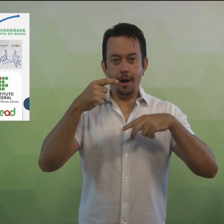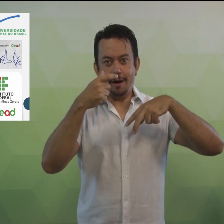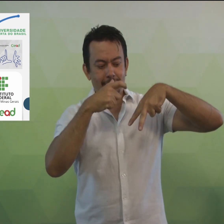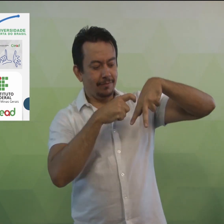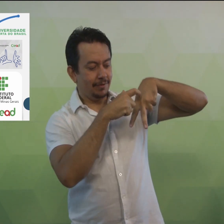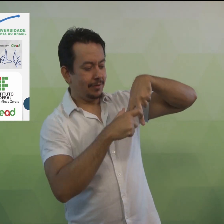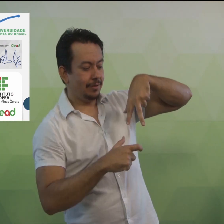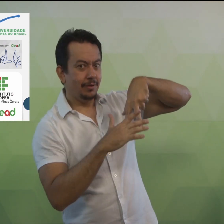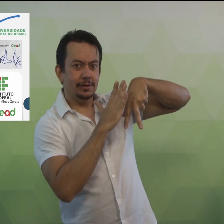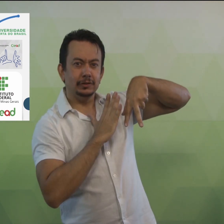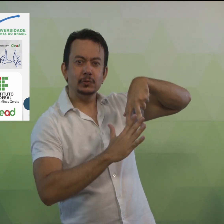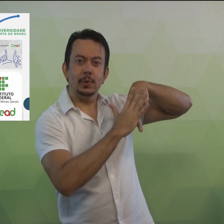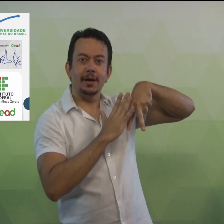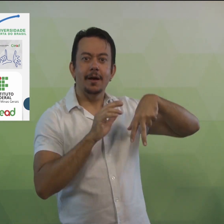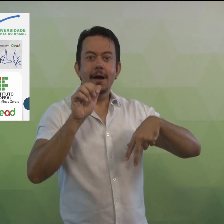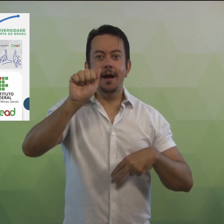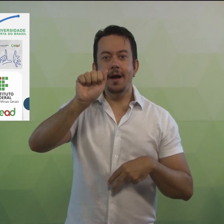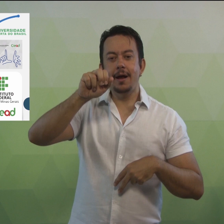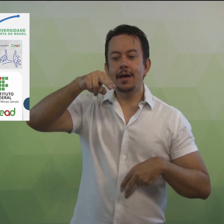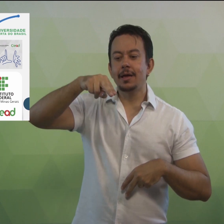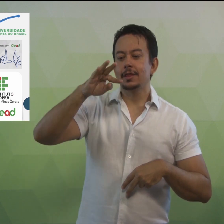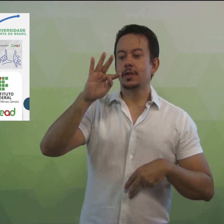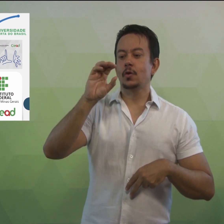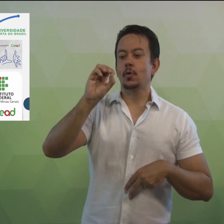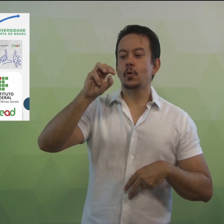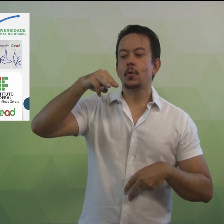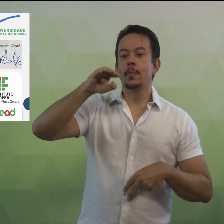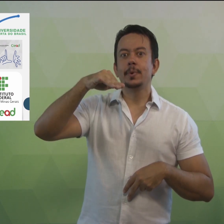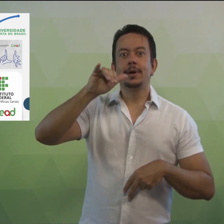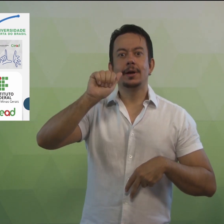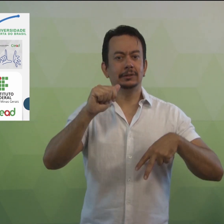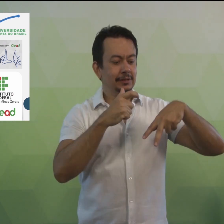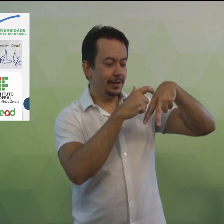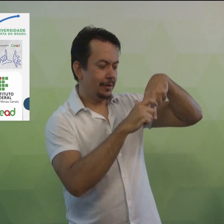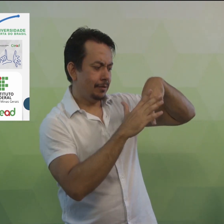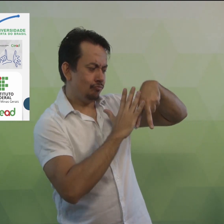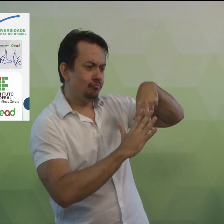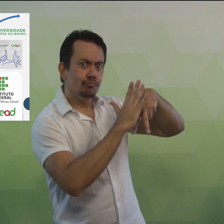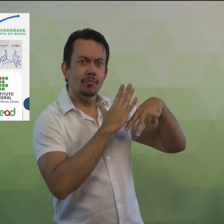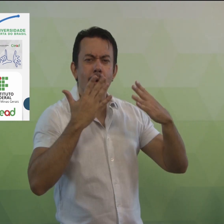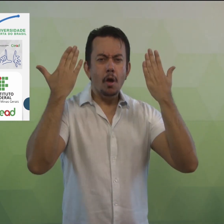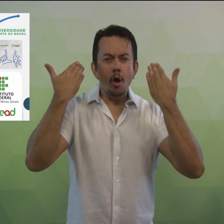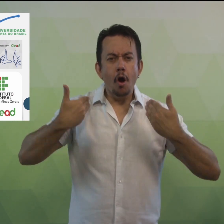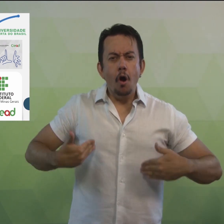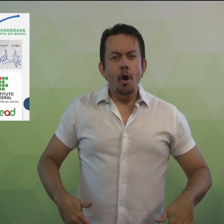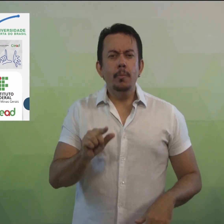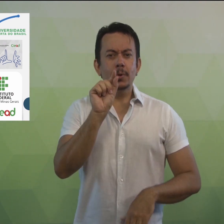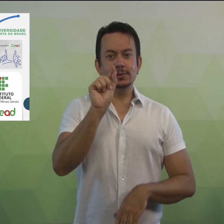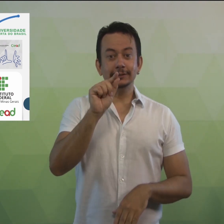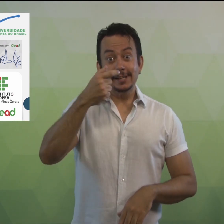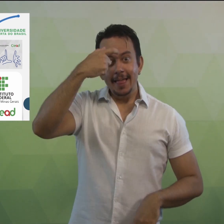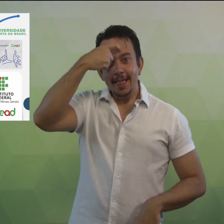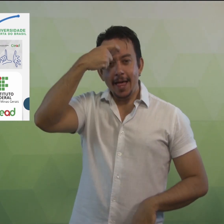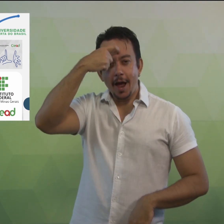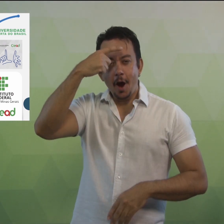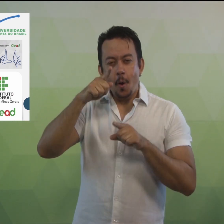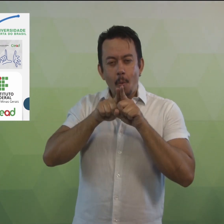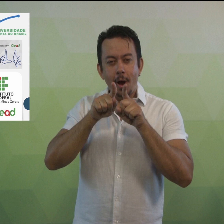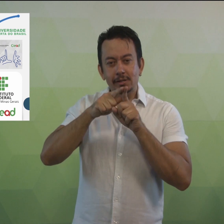Então, nós estaremos estudando como que essa estrutura corporal acontece no nosso corpo. Como